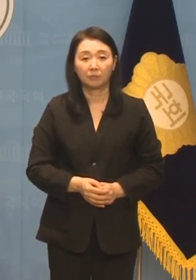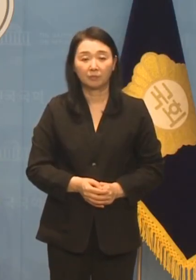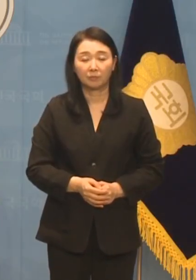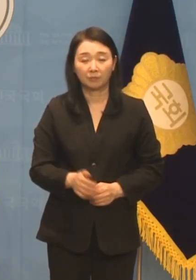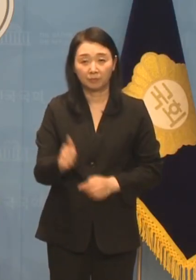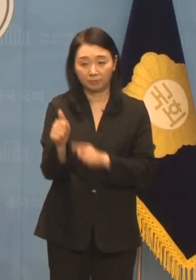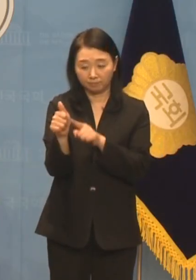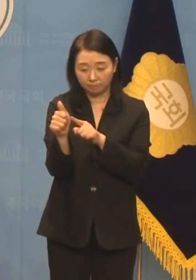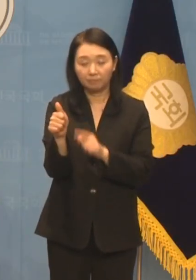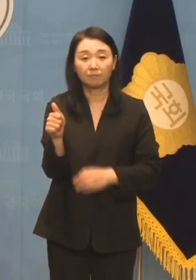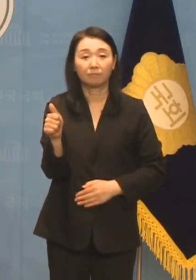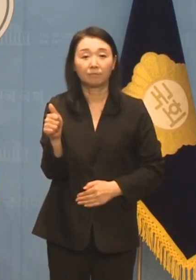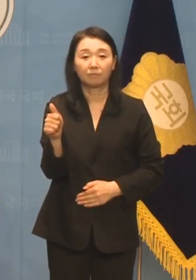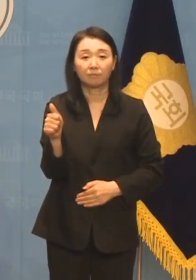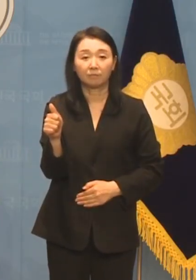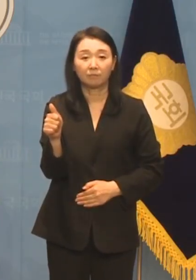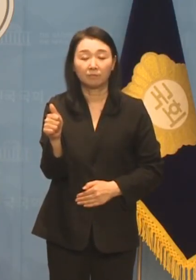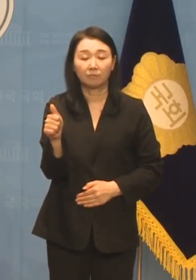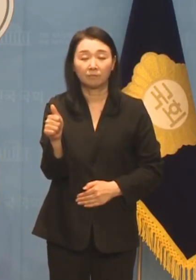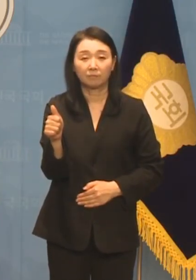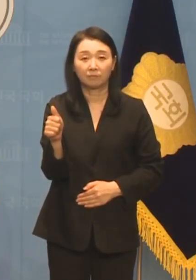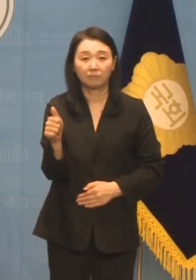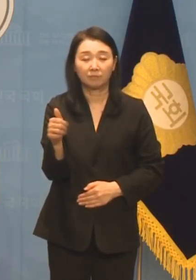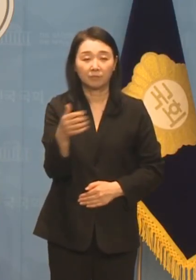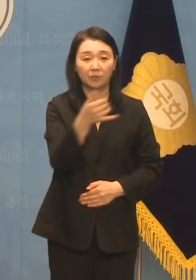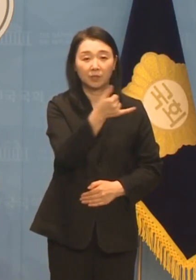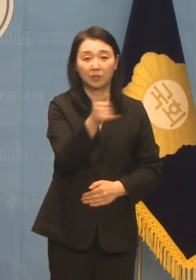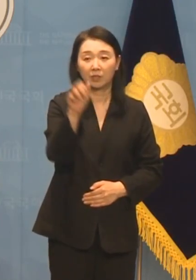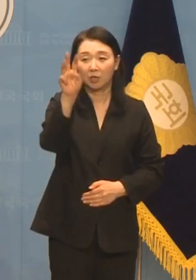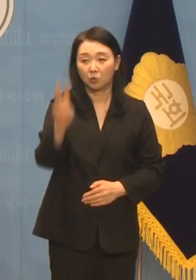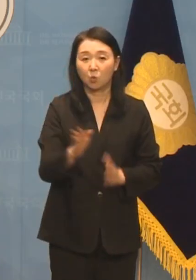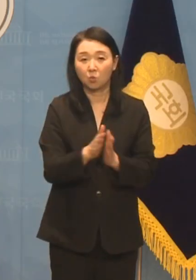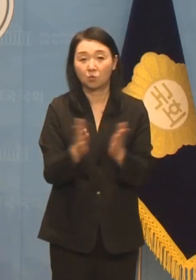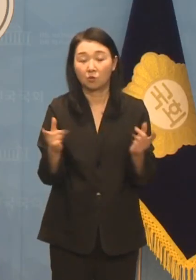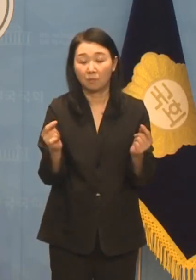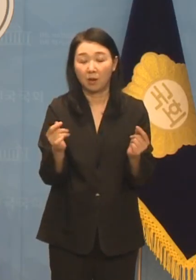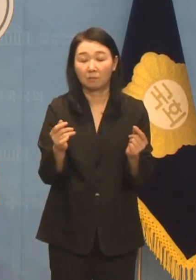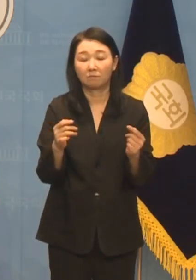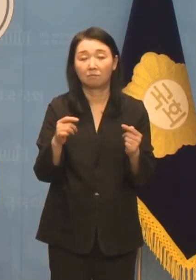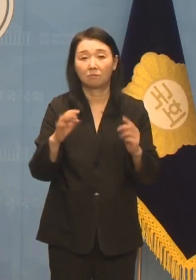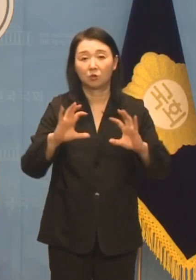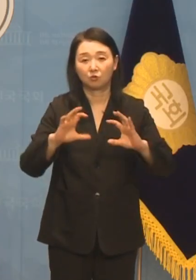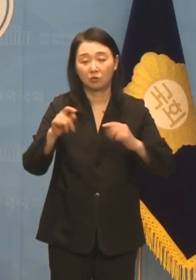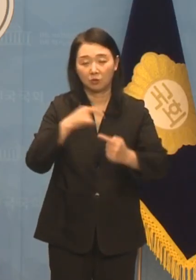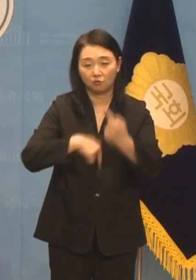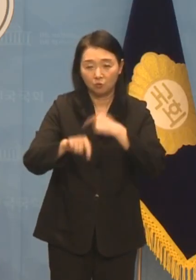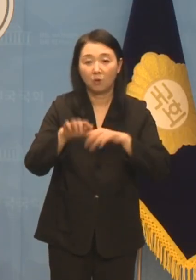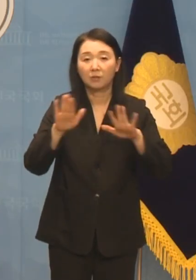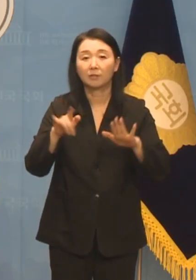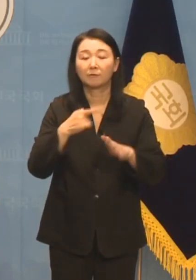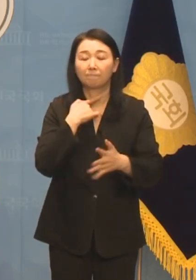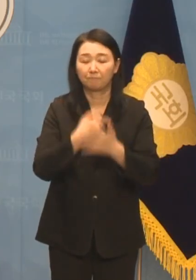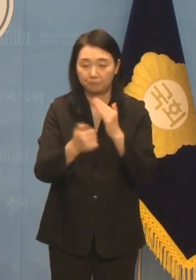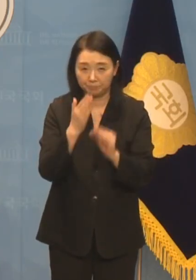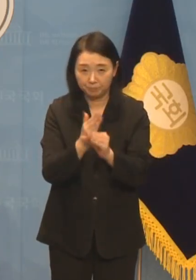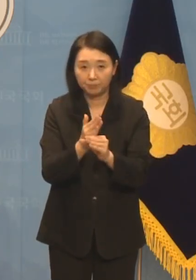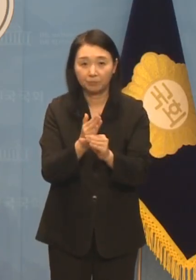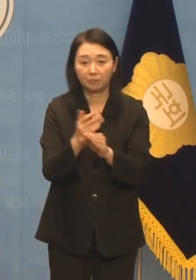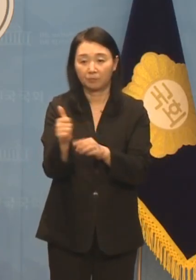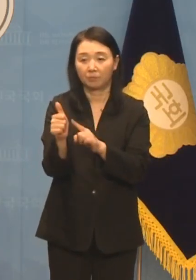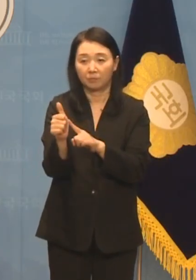그는 세종에서 출발하는 국정을 몸소 체화하고 있습니다.